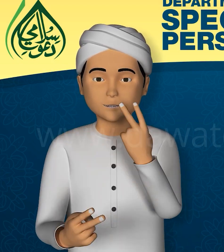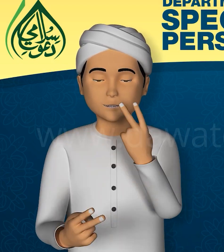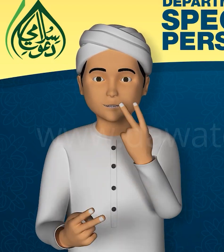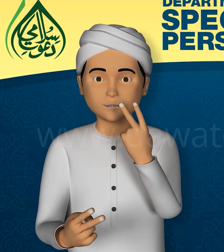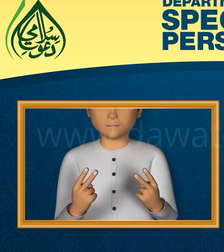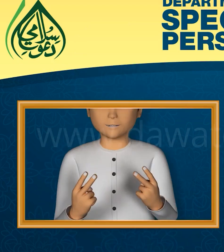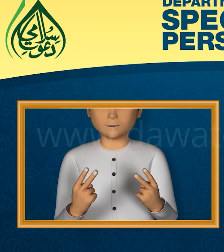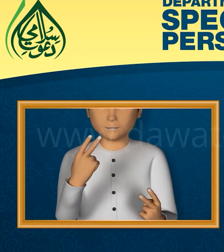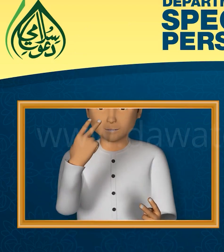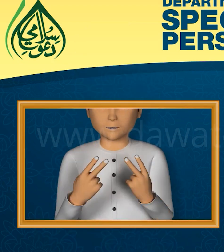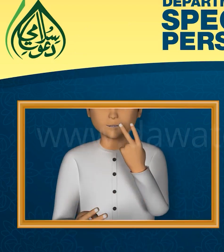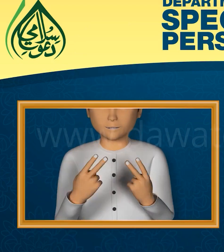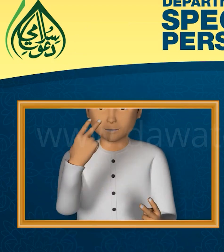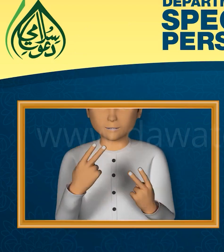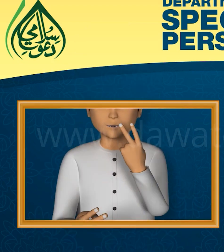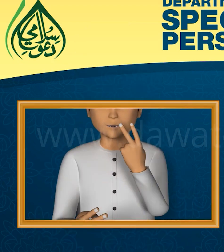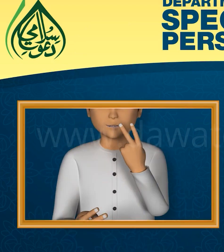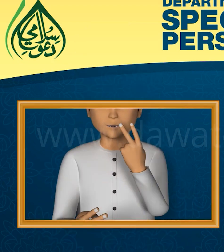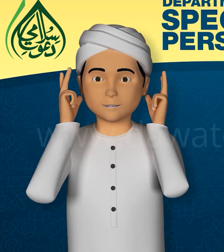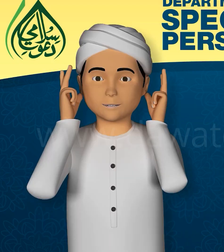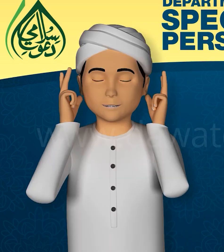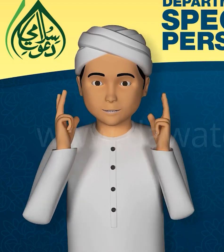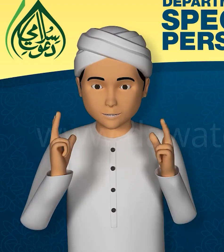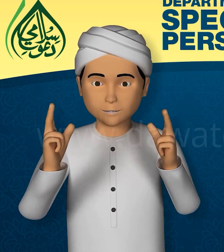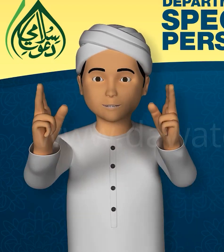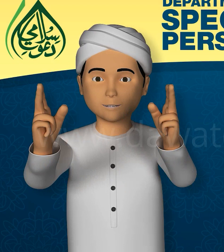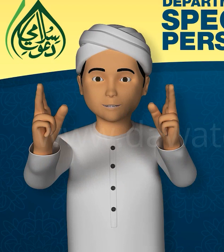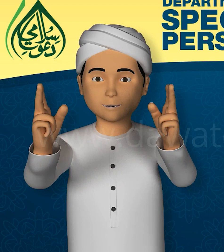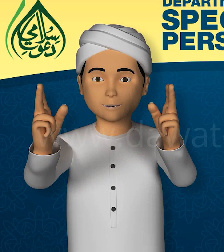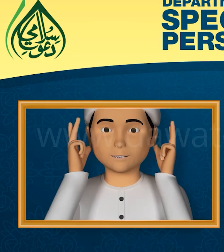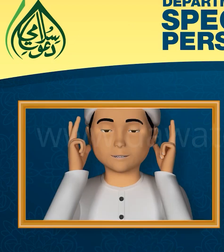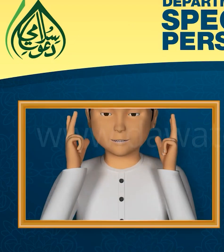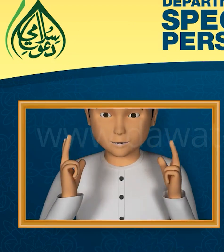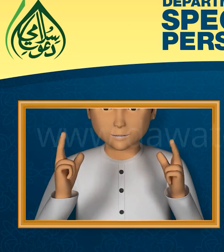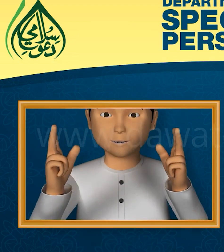कारी प्रिया कारी मस्जिद